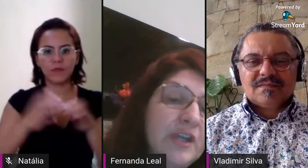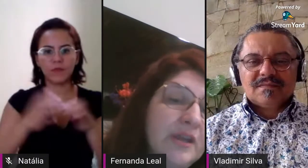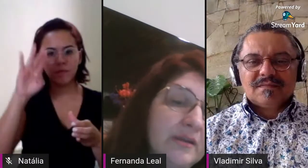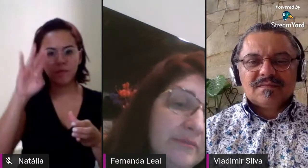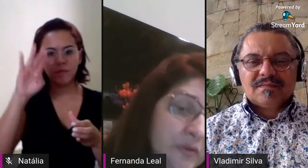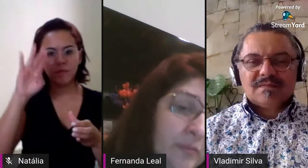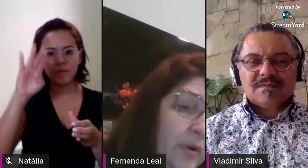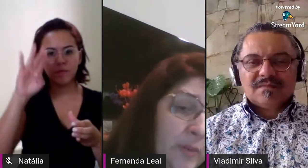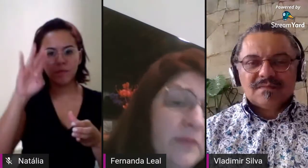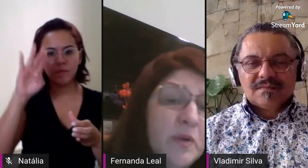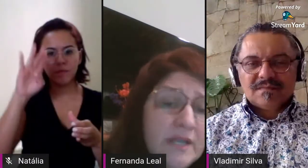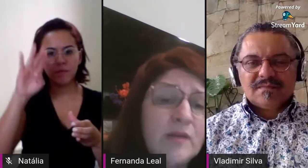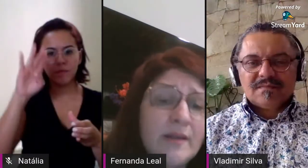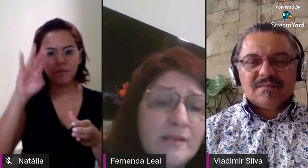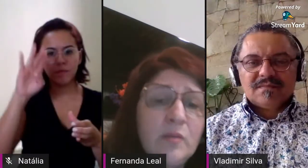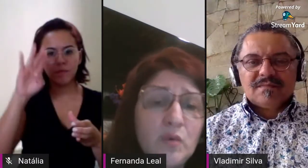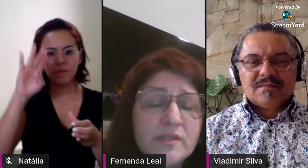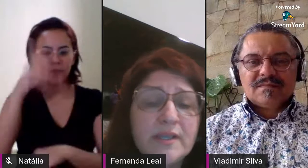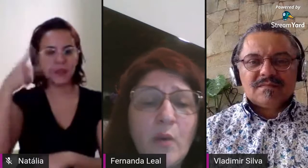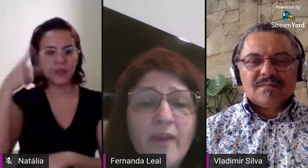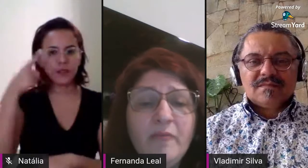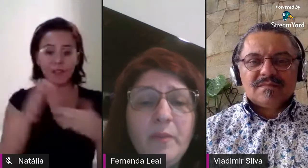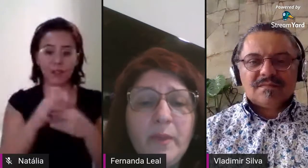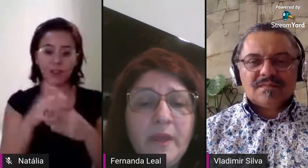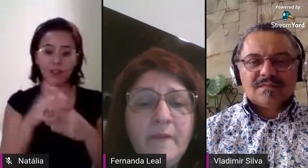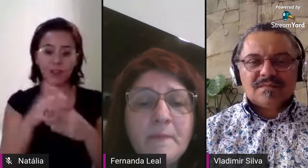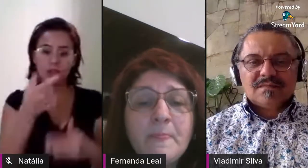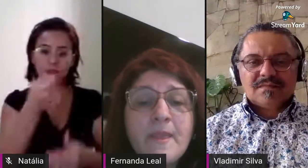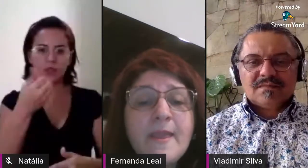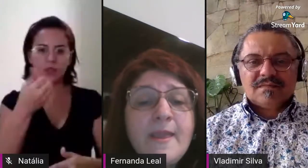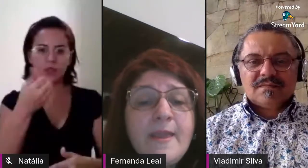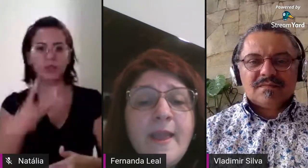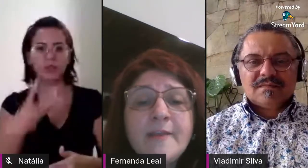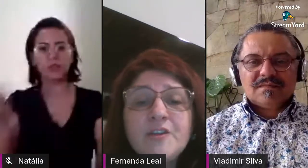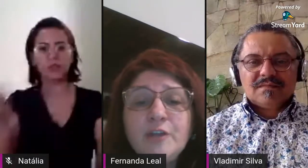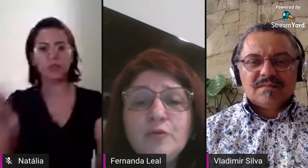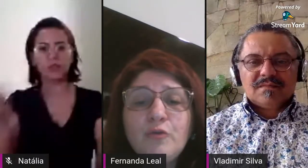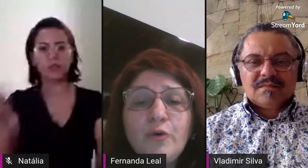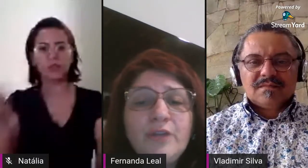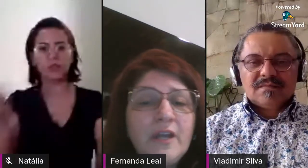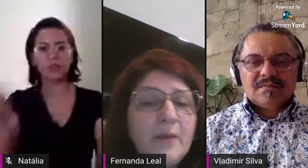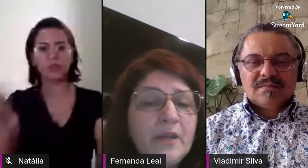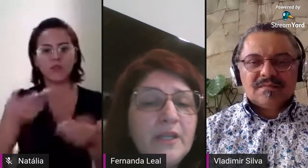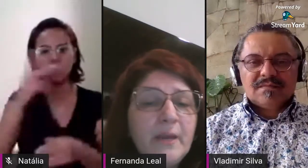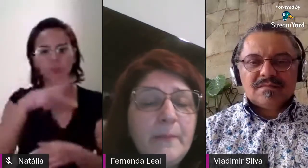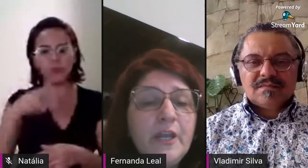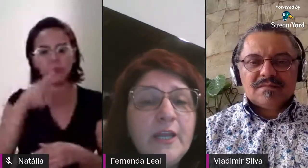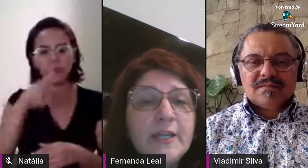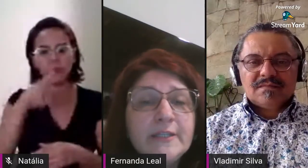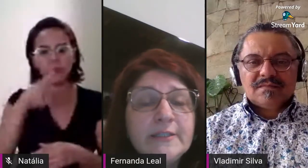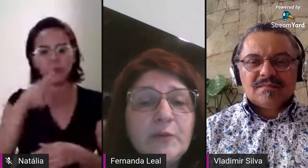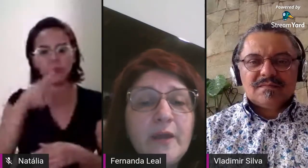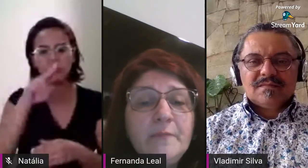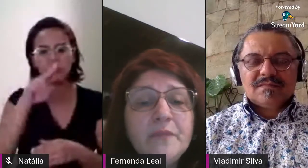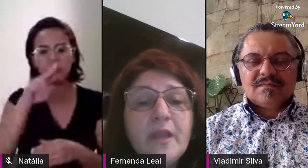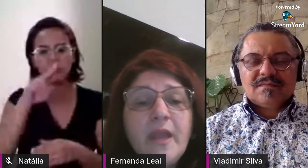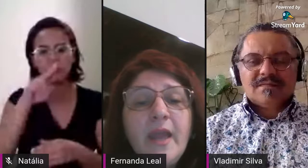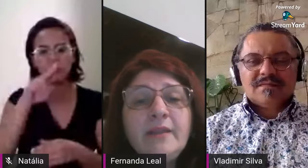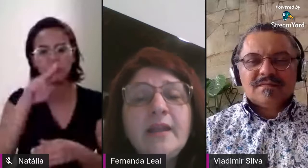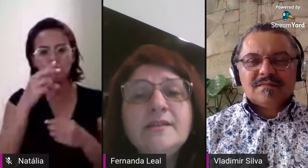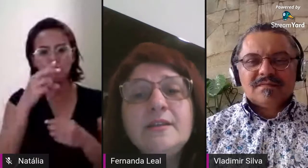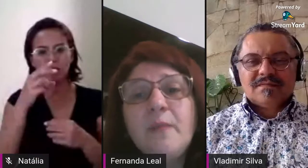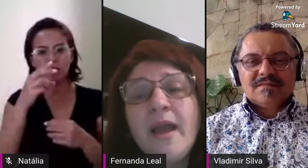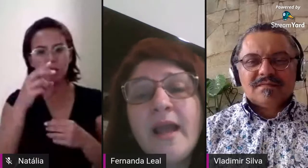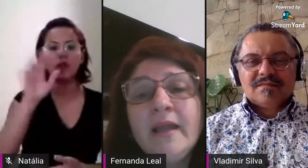PPG, do Programa de Pós-Graduação em Música da UFPB, e é regente do Coro de Câmara de Campina Grande, não é?